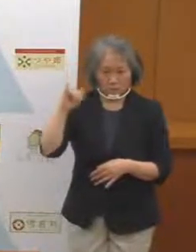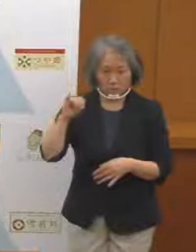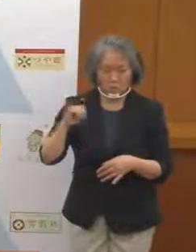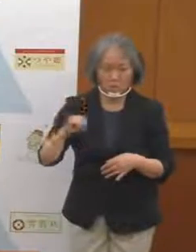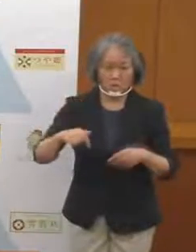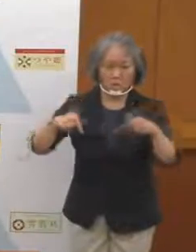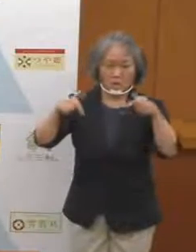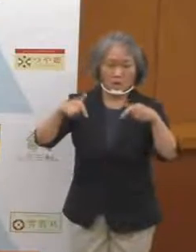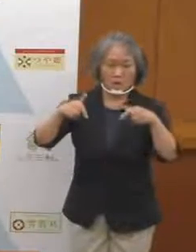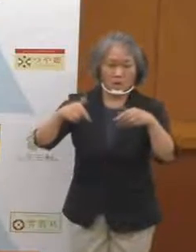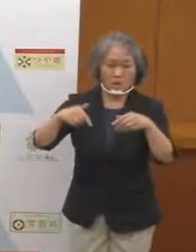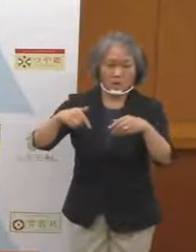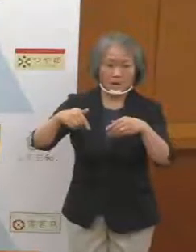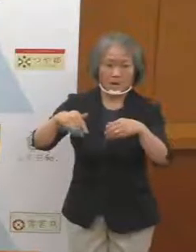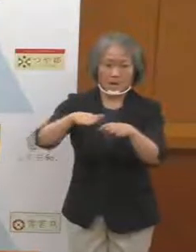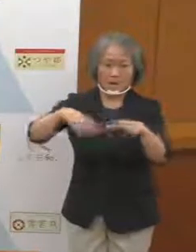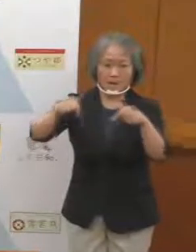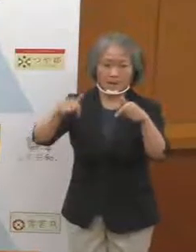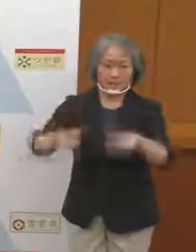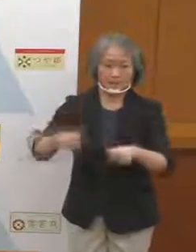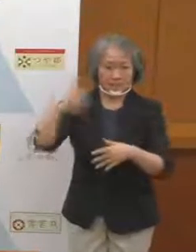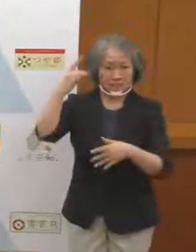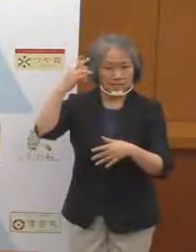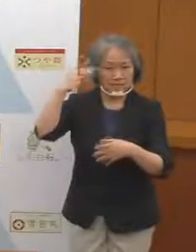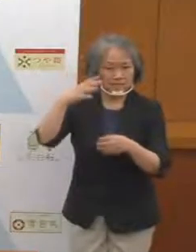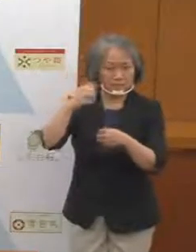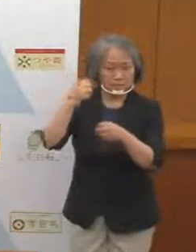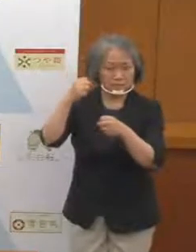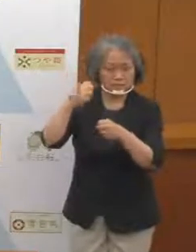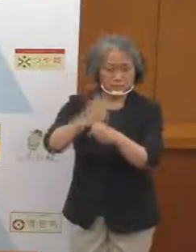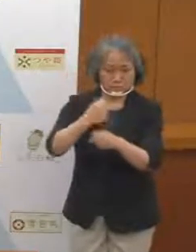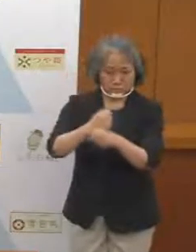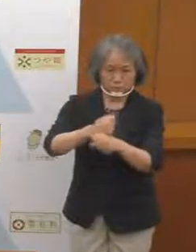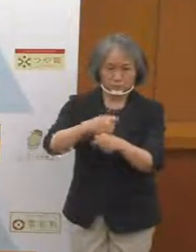に伝えたいという風に考えているところです